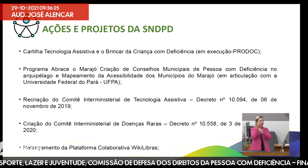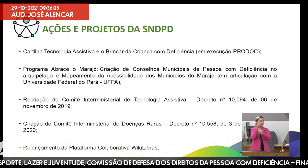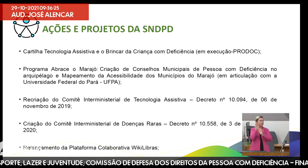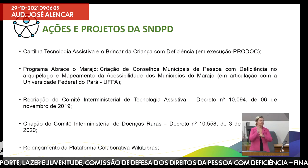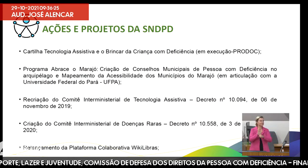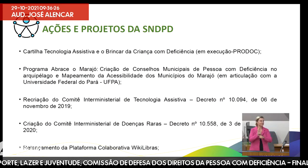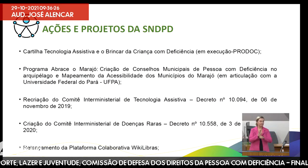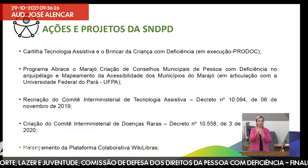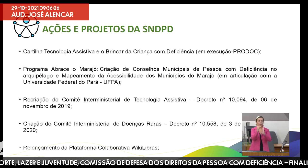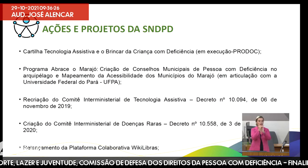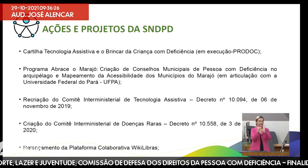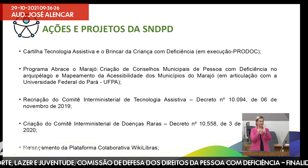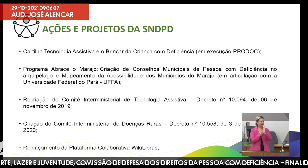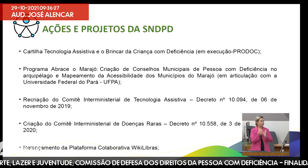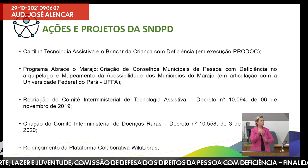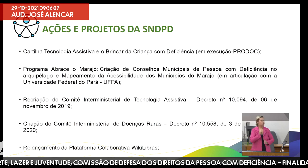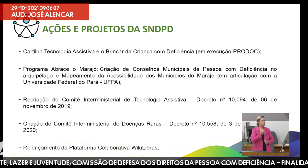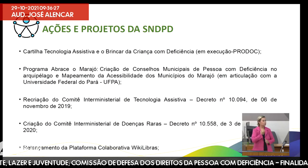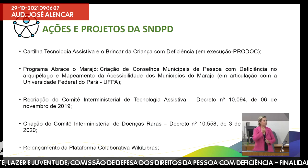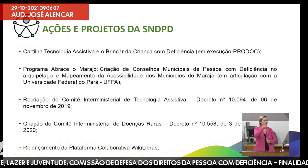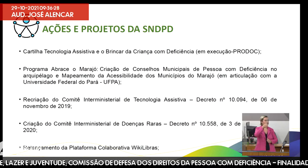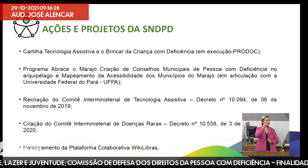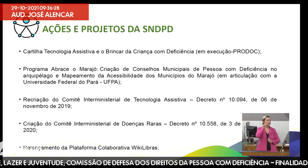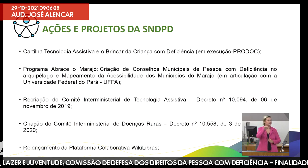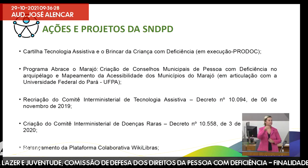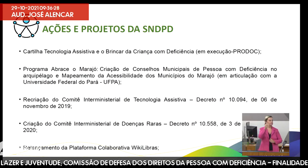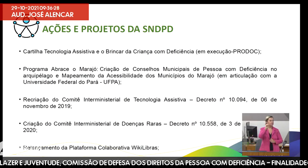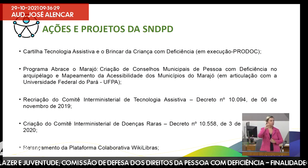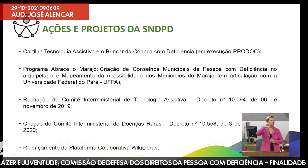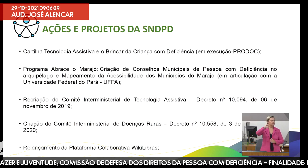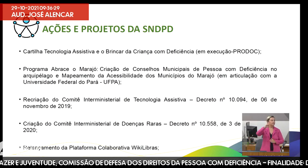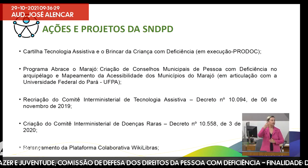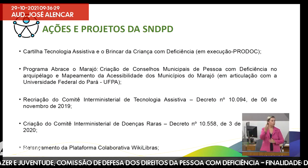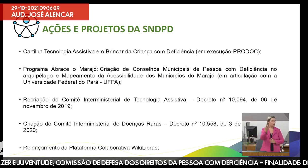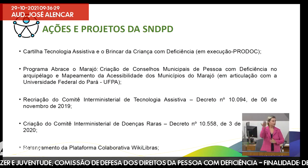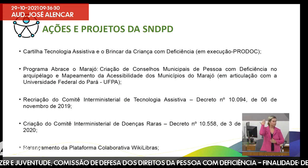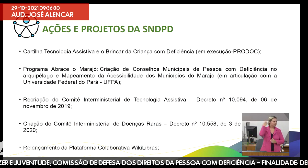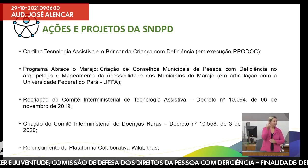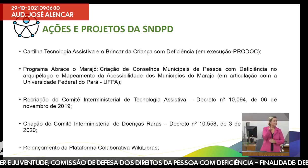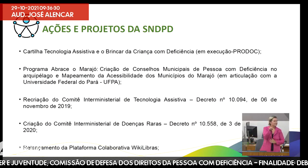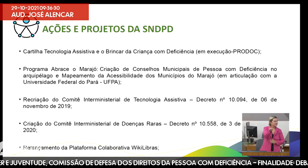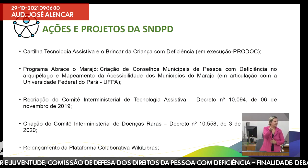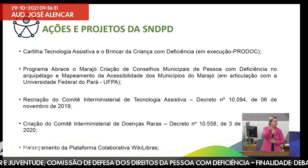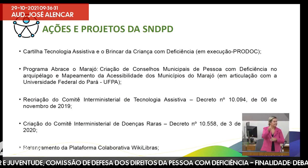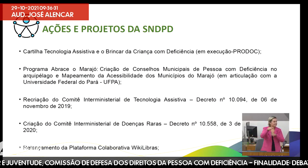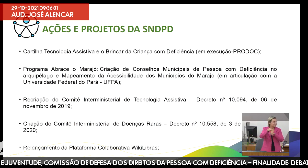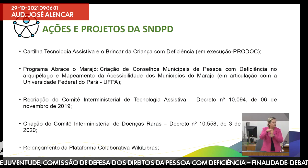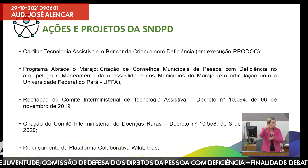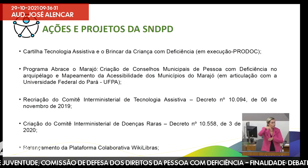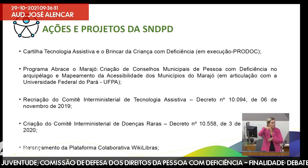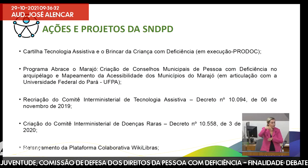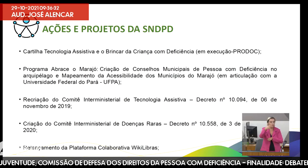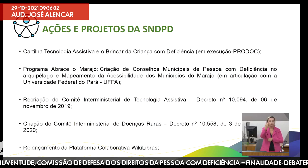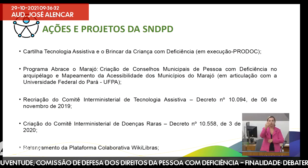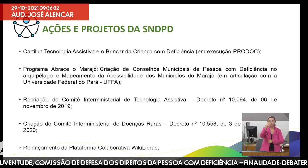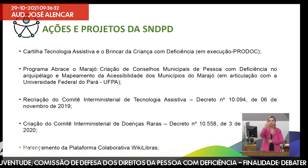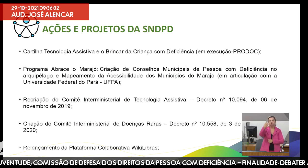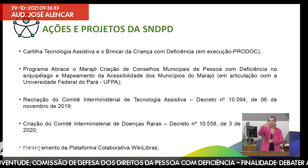Recriamos o Comitê Interministerial de Tecnologia Assistiva, pelo Decreto 10.094,